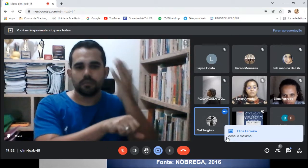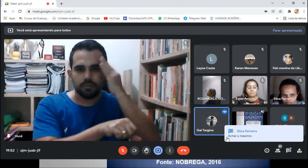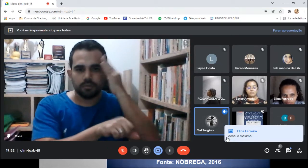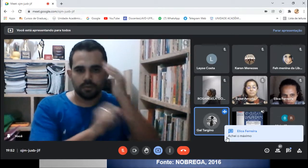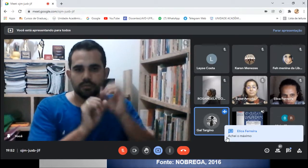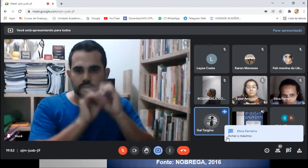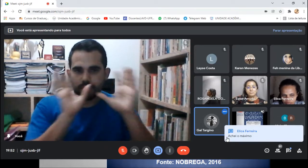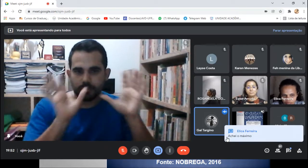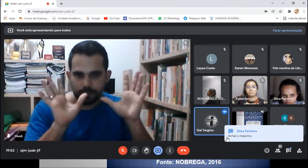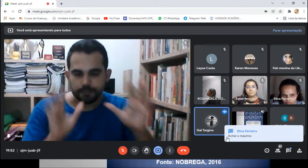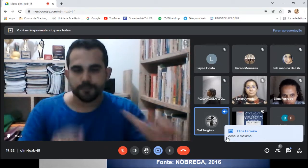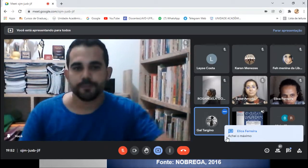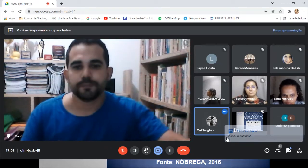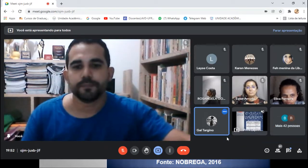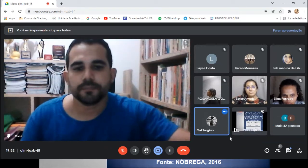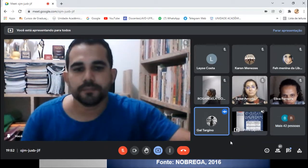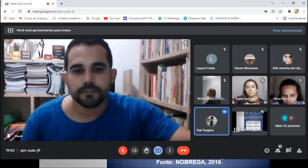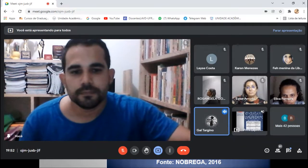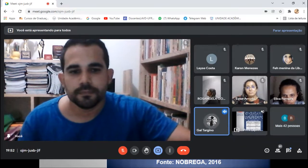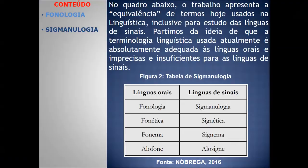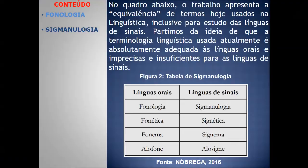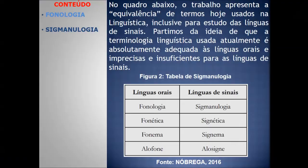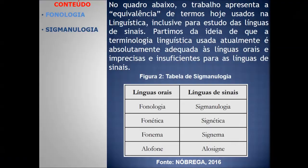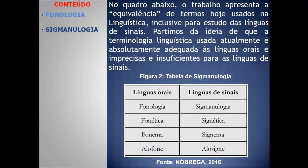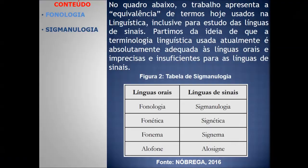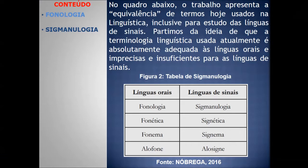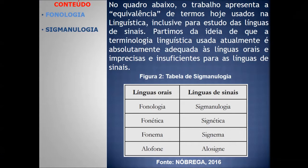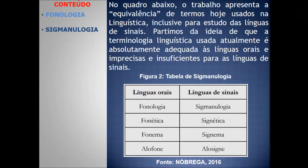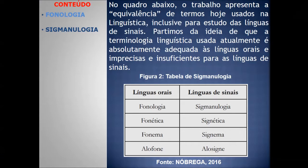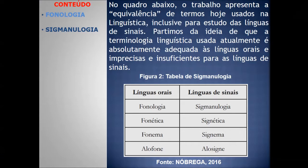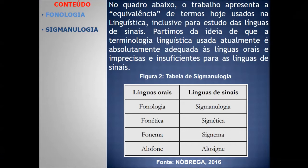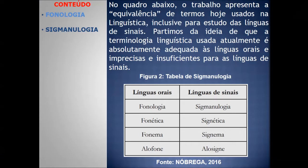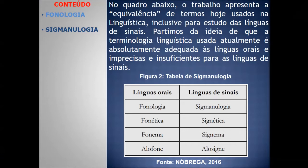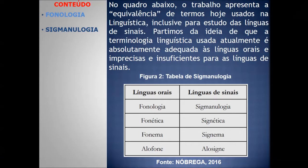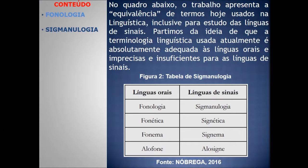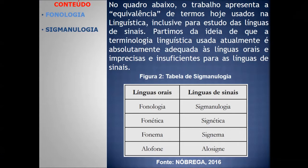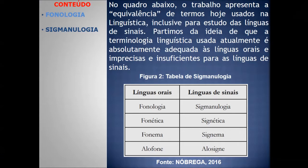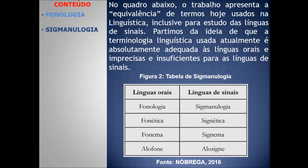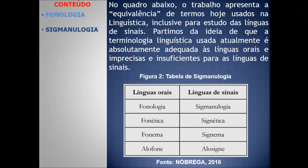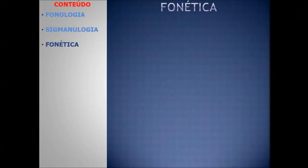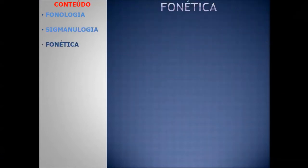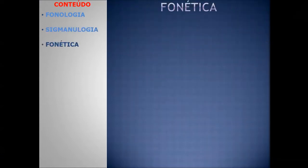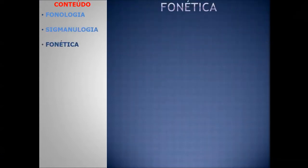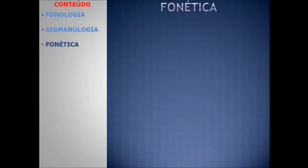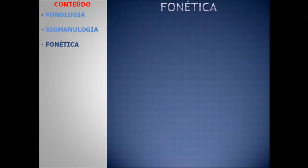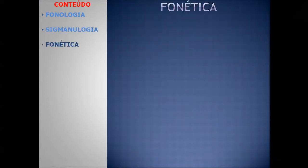Nessa disciplina, e eu espero que tenha ficado claro, né, a forma como eu estou explicando para vocês.